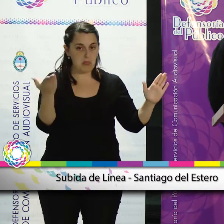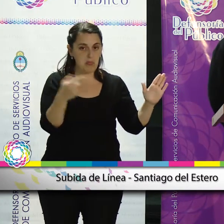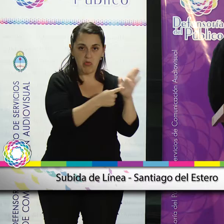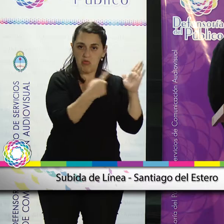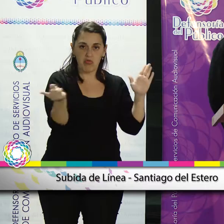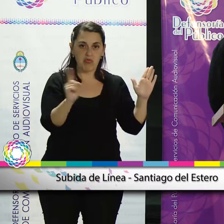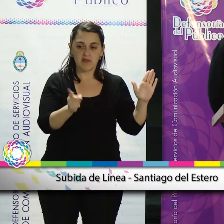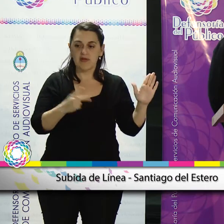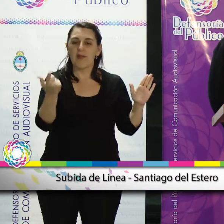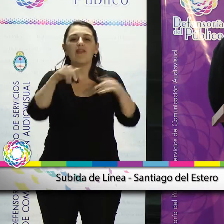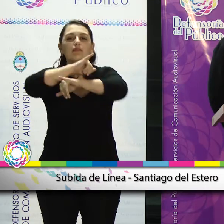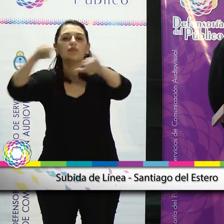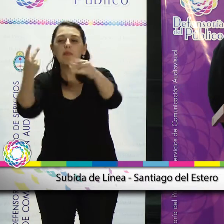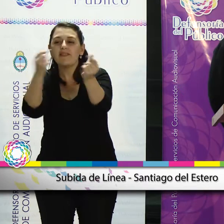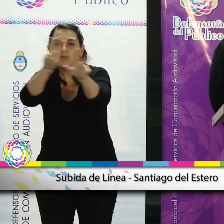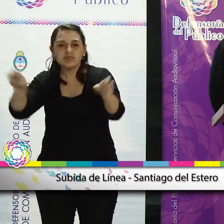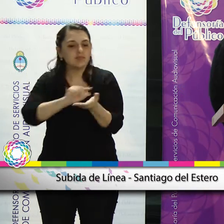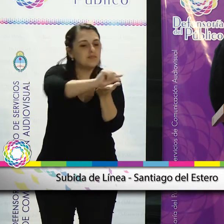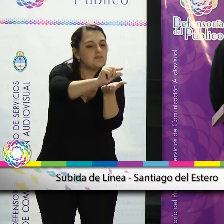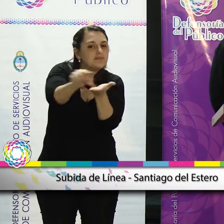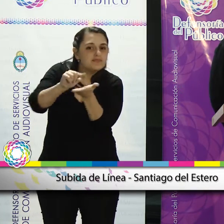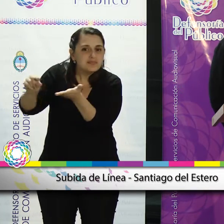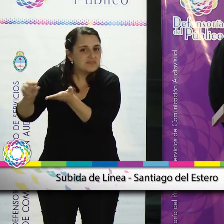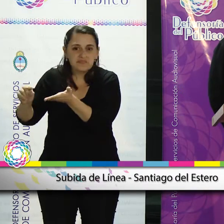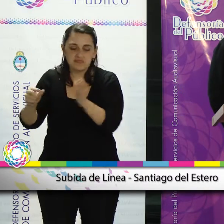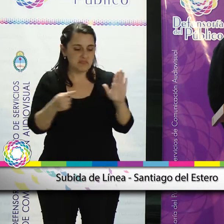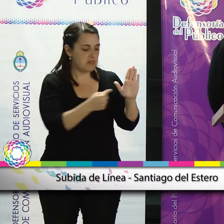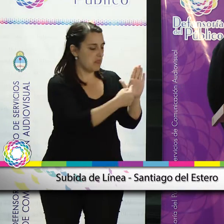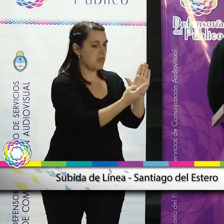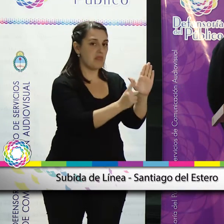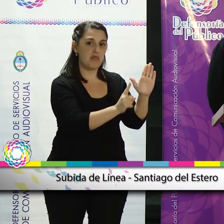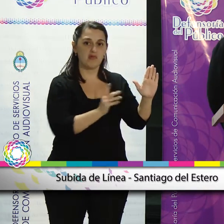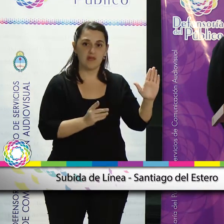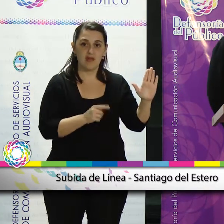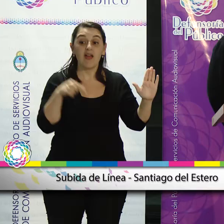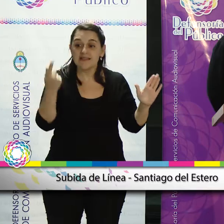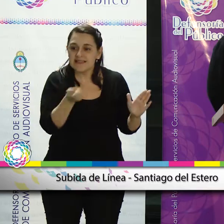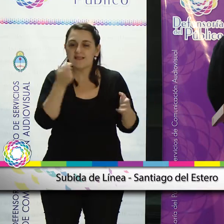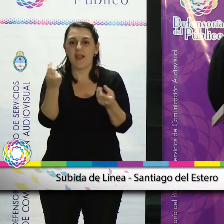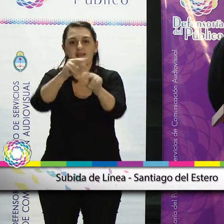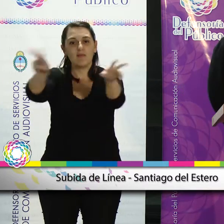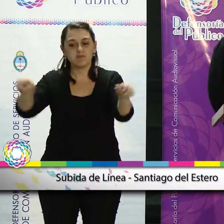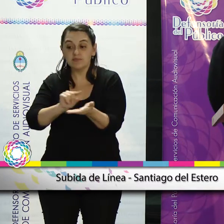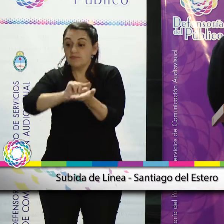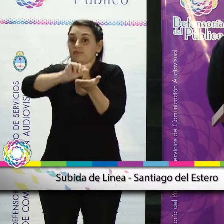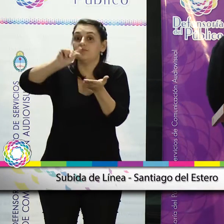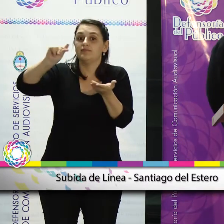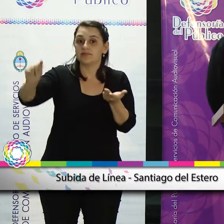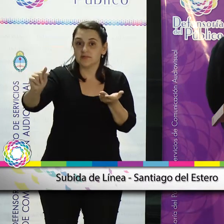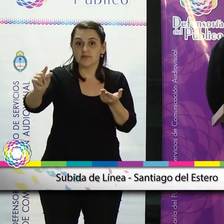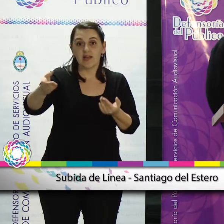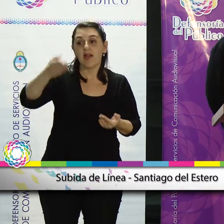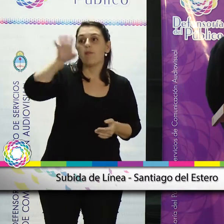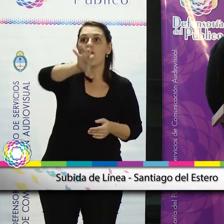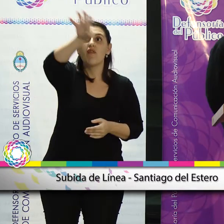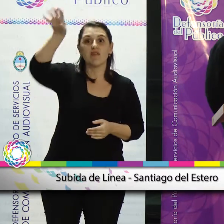momento la distribución equitativa de la pauta publicitaria es el elemento mediante el cual en